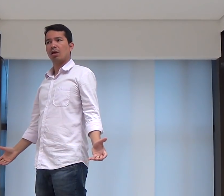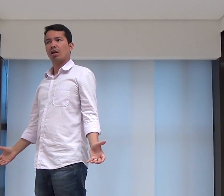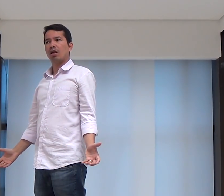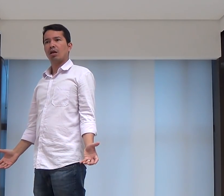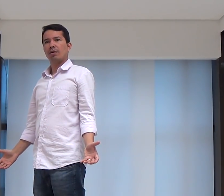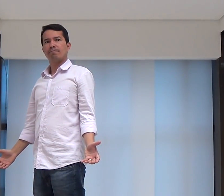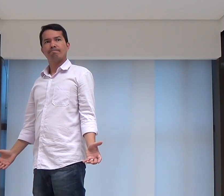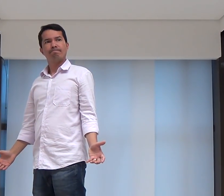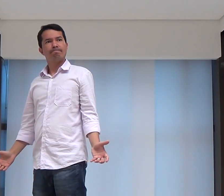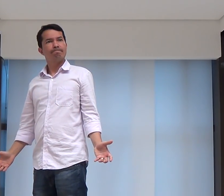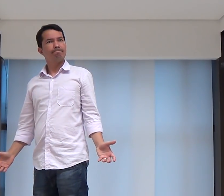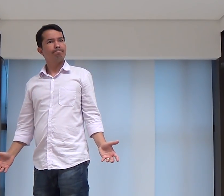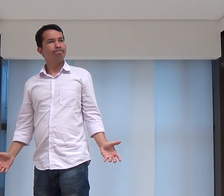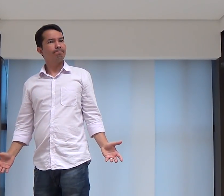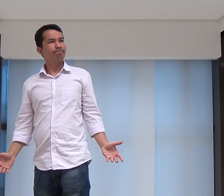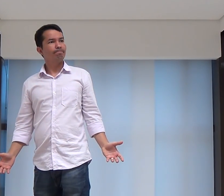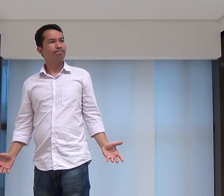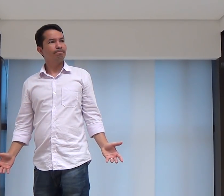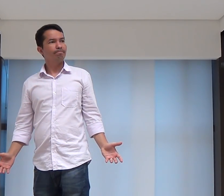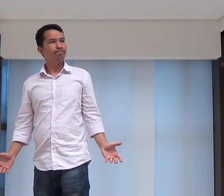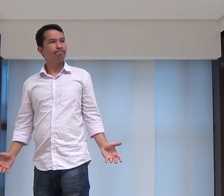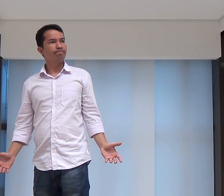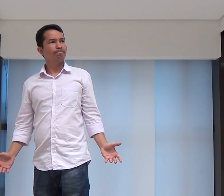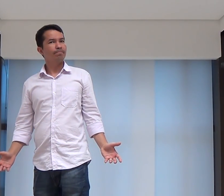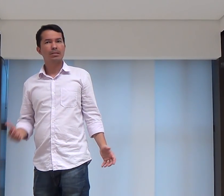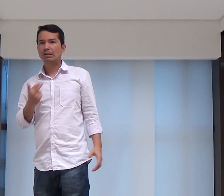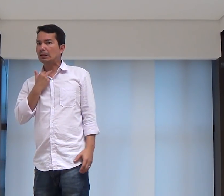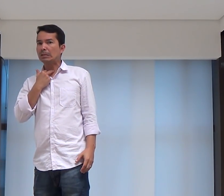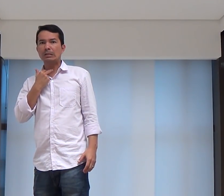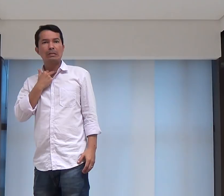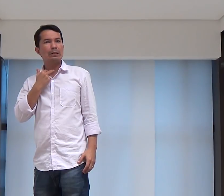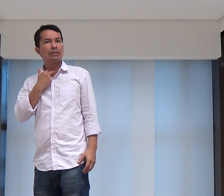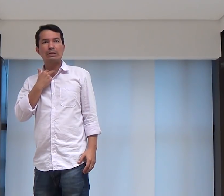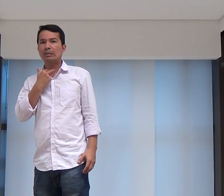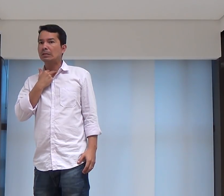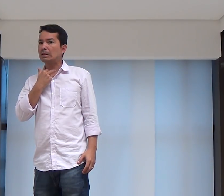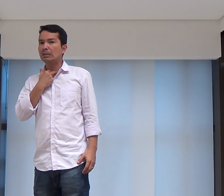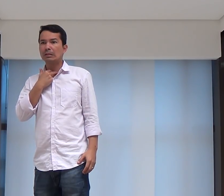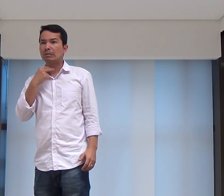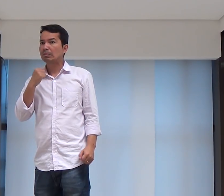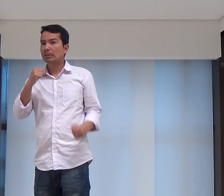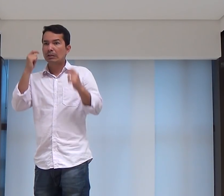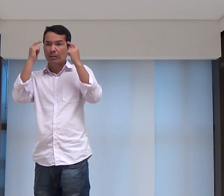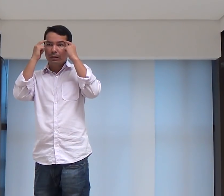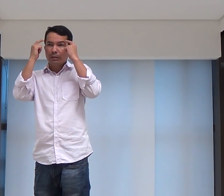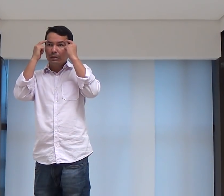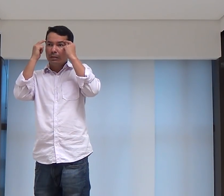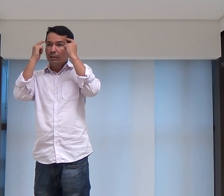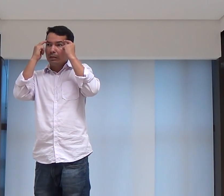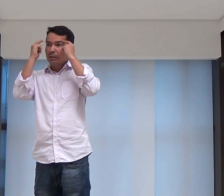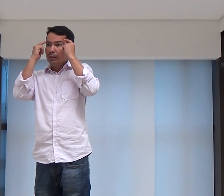Ah, como assim? Você não pode fazer isso. Não pode.